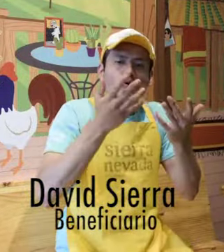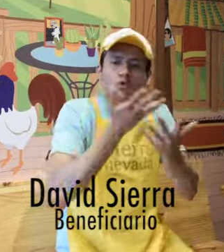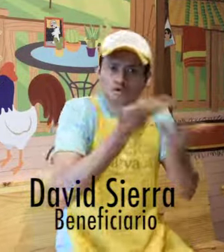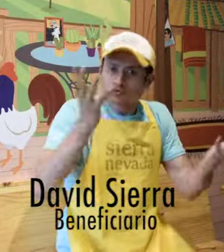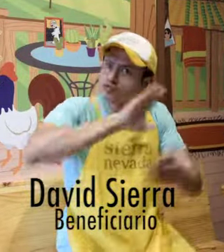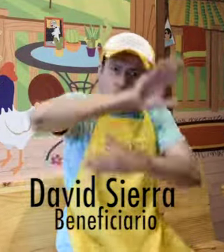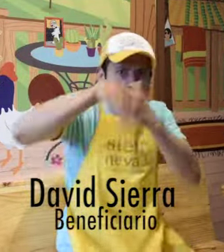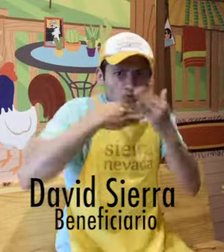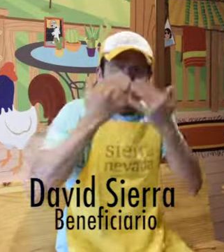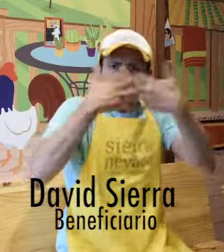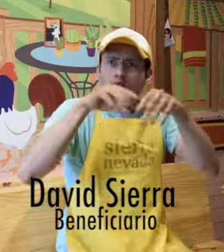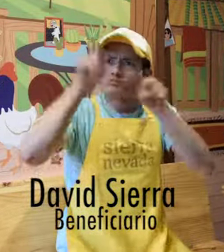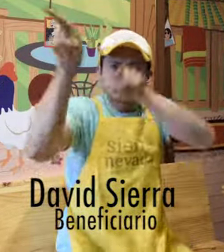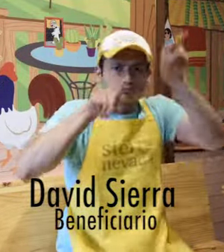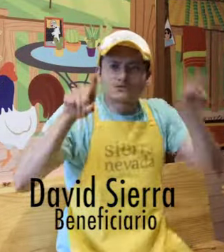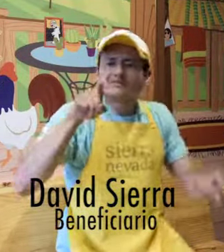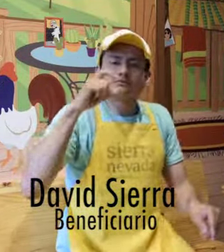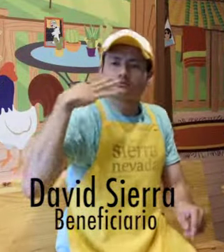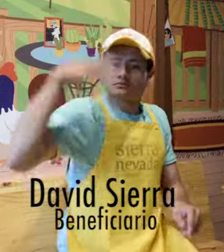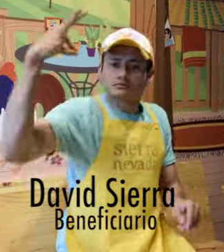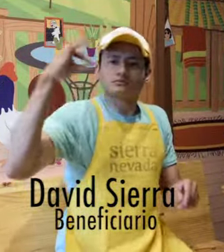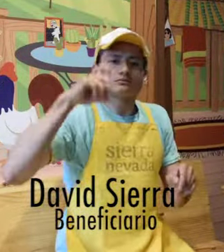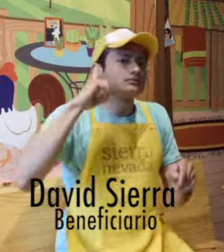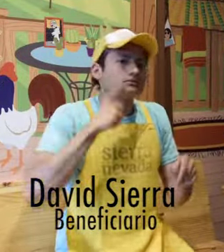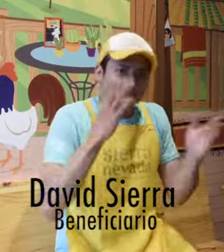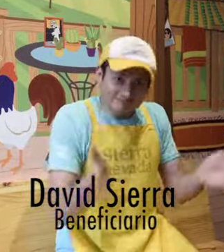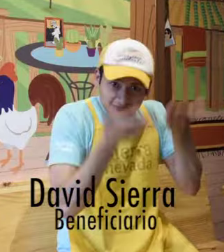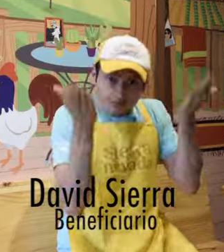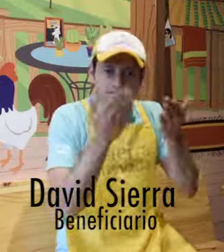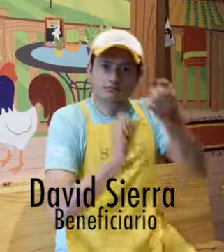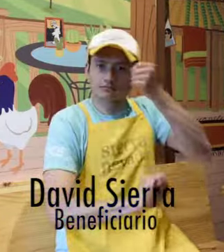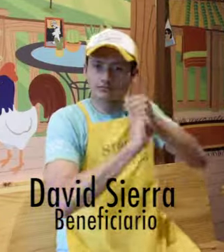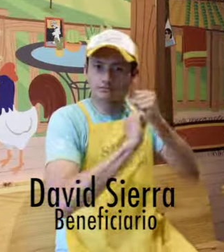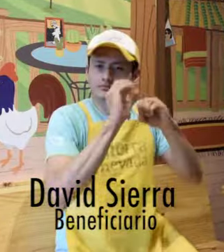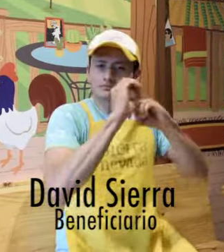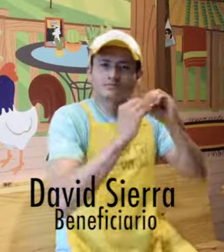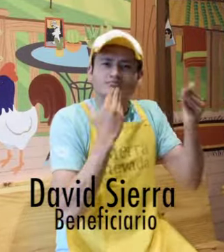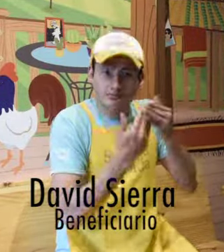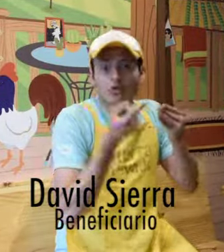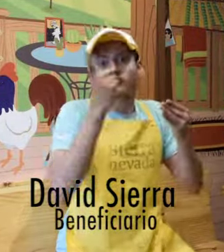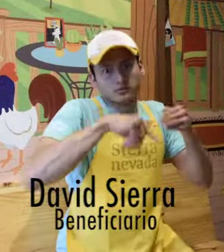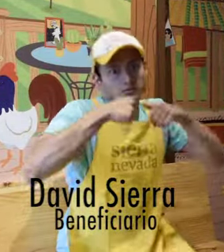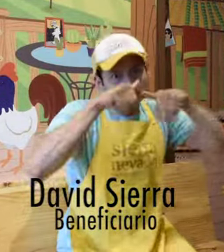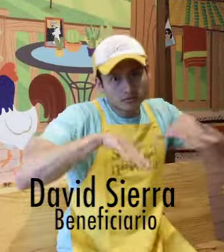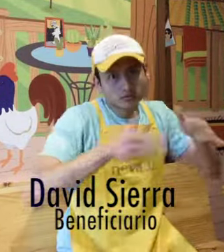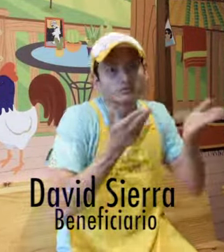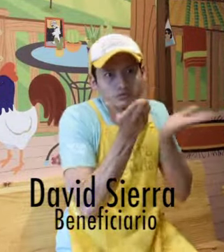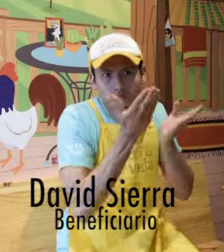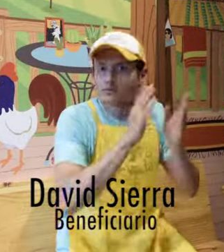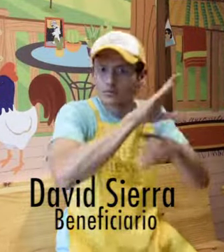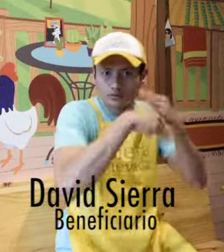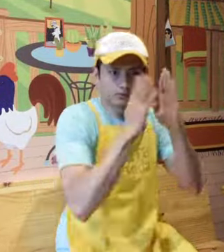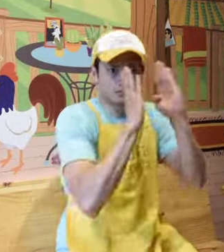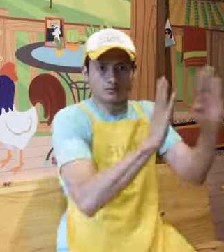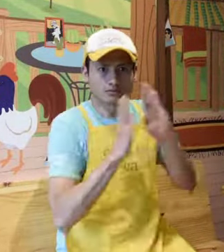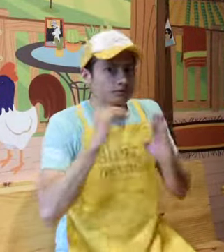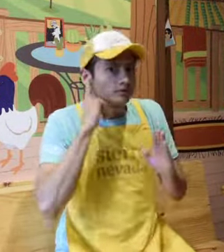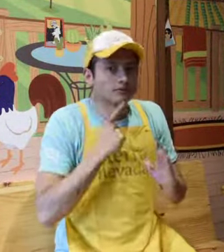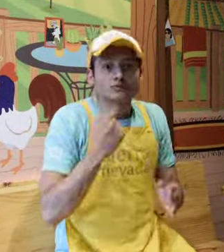como persona sorda para encontrar trabajo. Ahí también agradezco el apoyo que me dio el